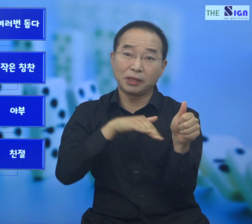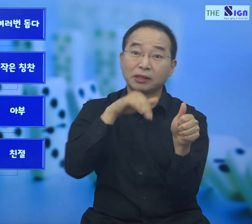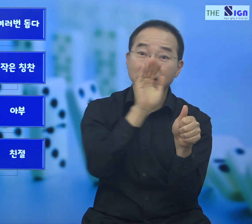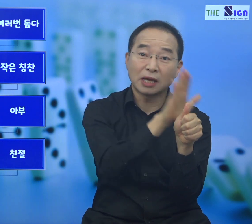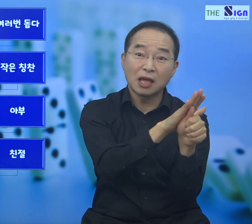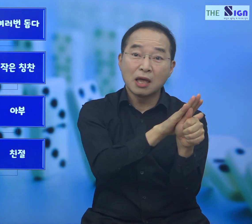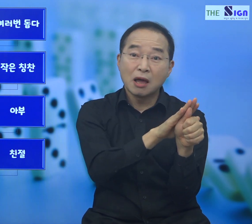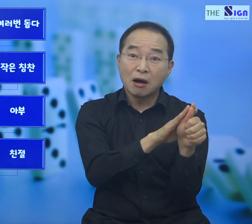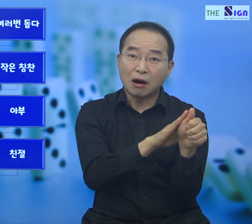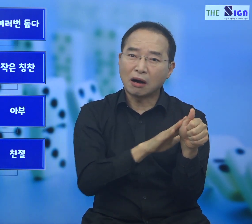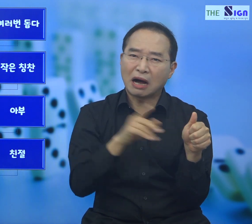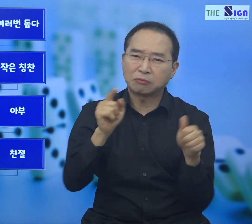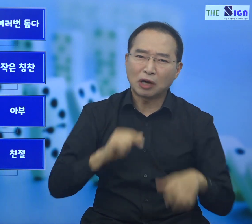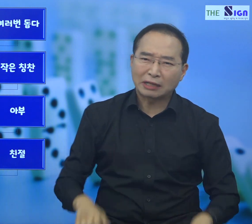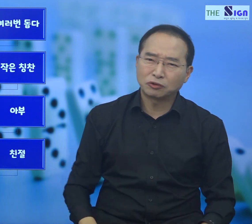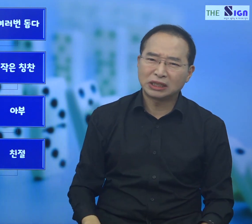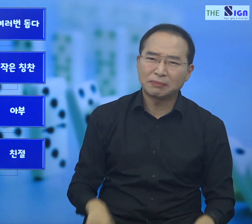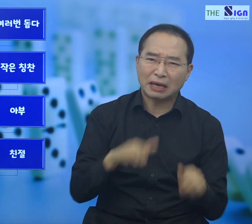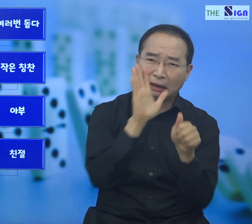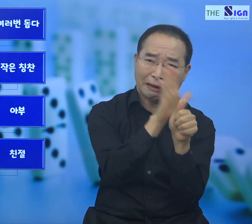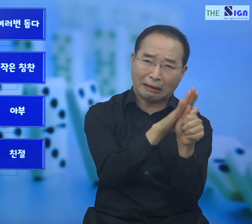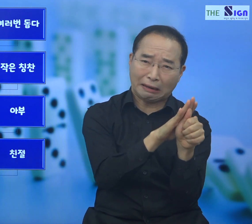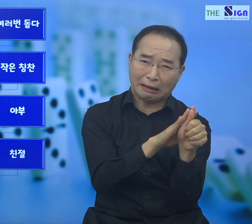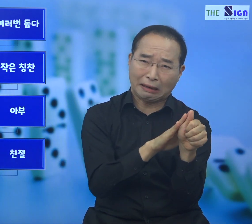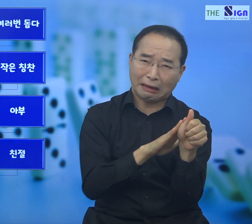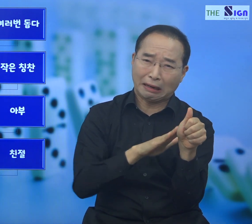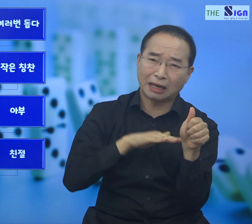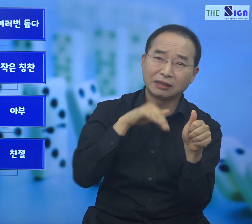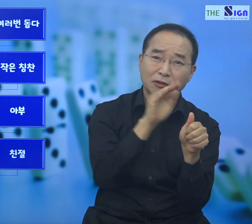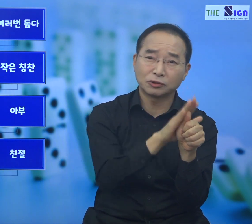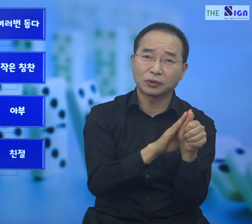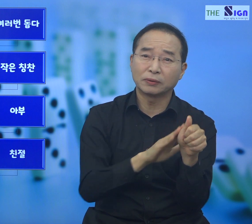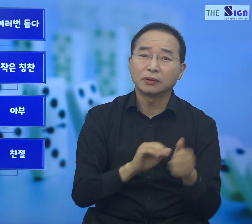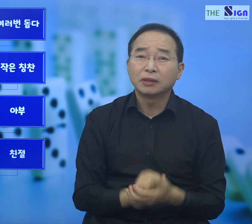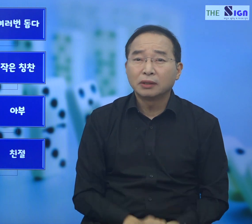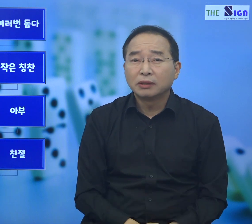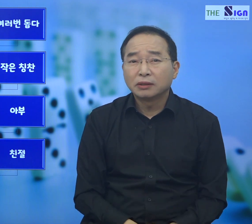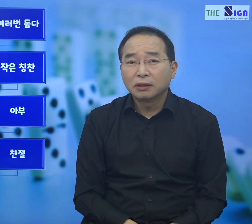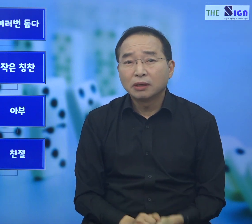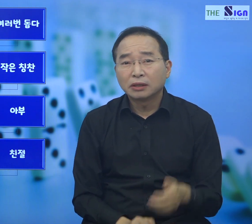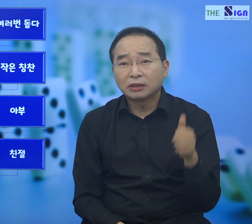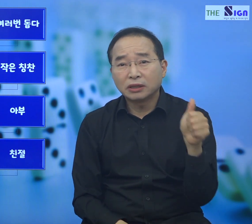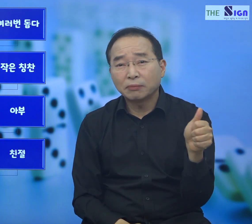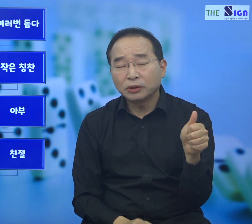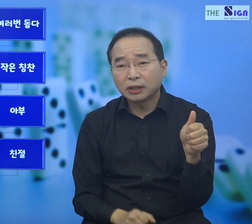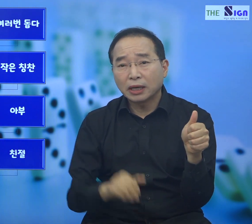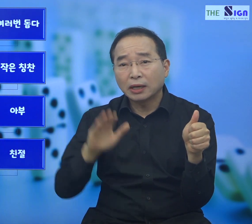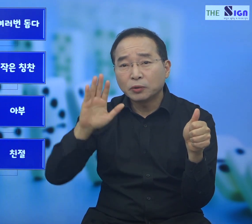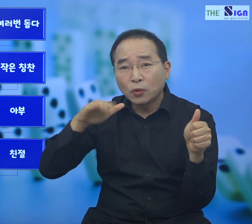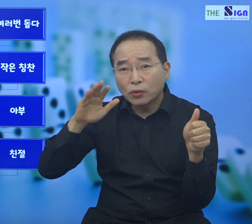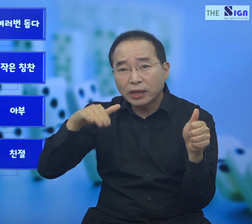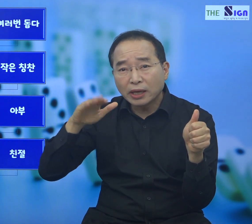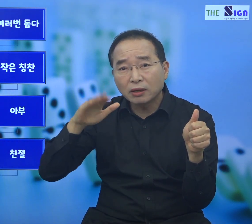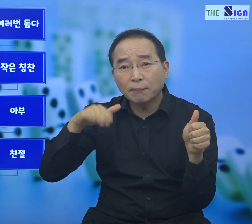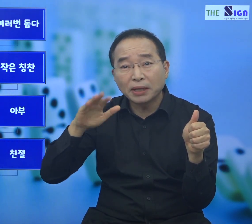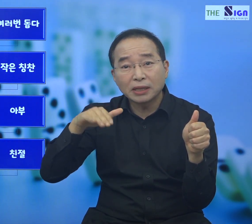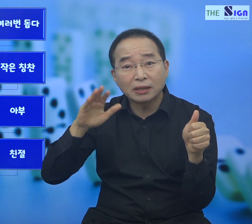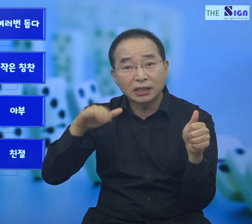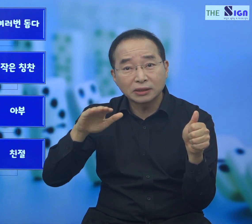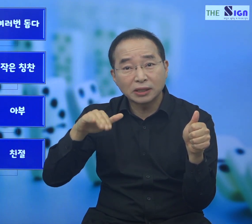이제 뭐 아주 심해 한다고 그러죠. 그러다 보니까 요게 혓바닥을